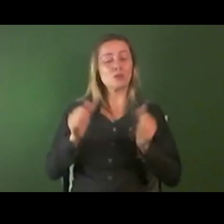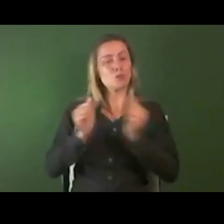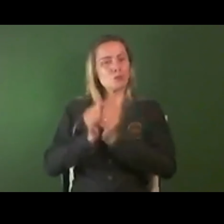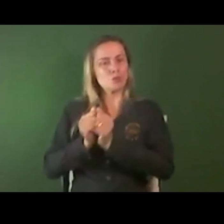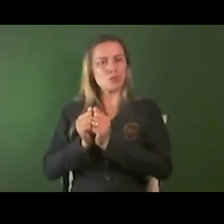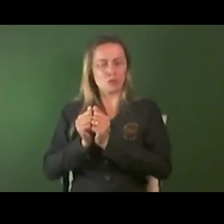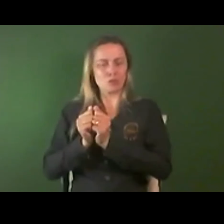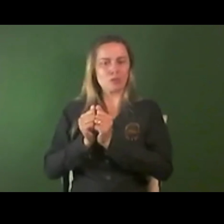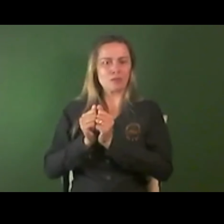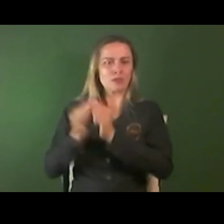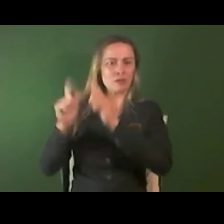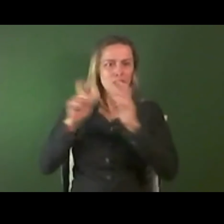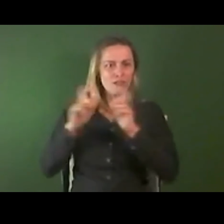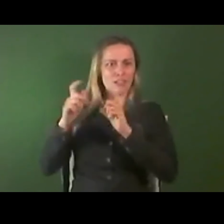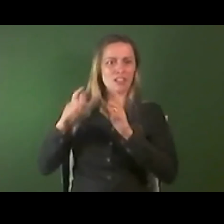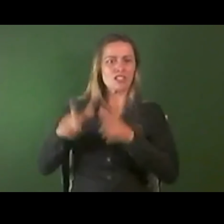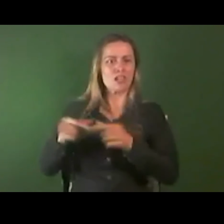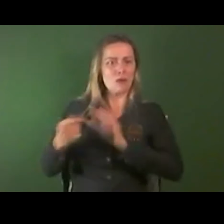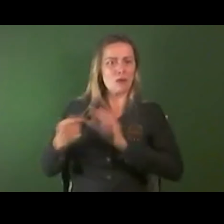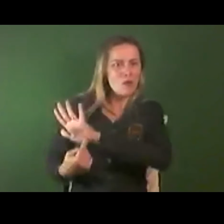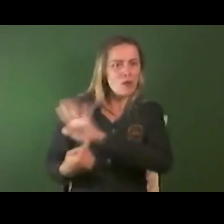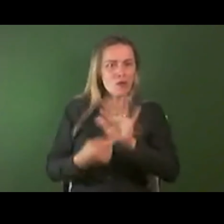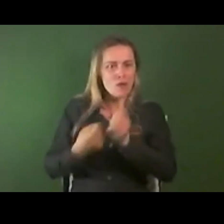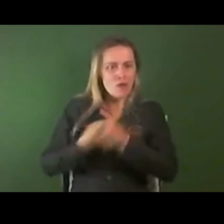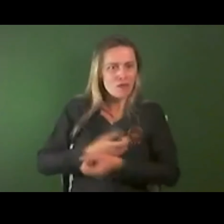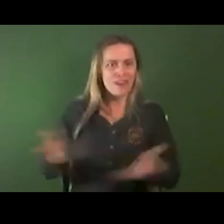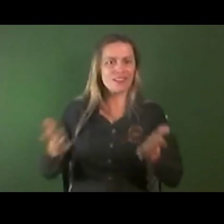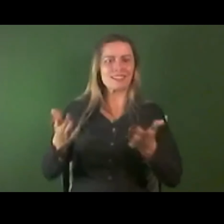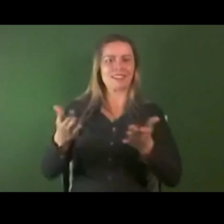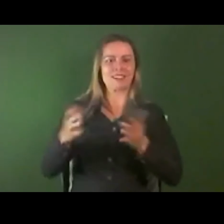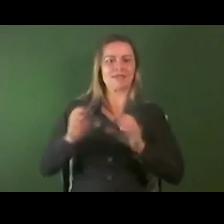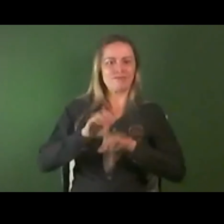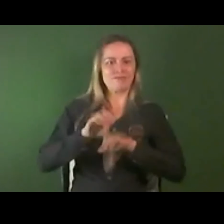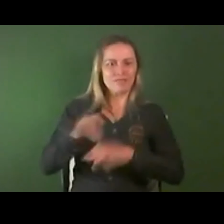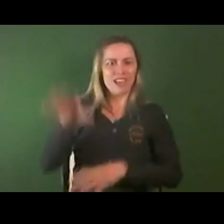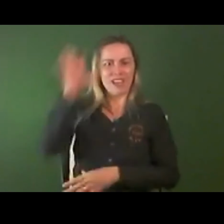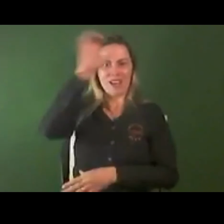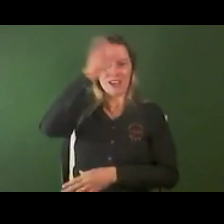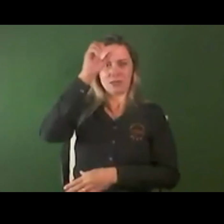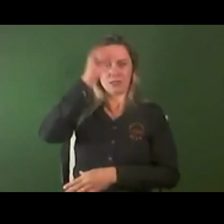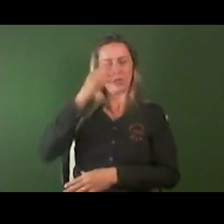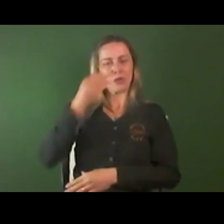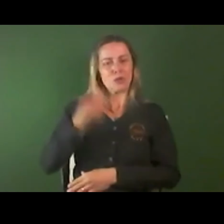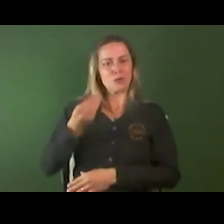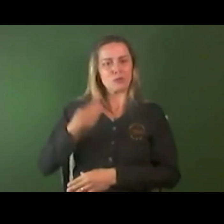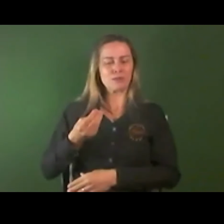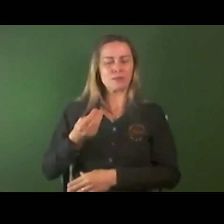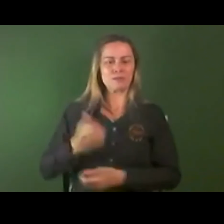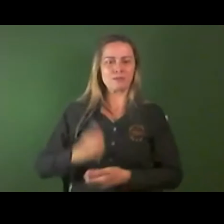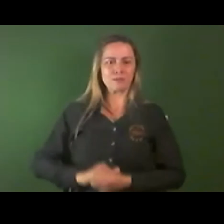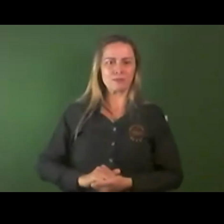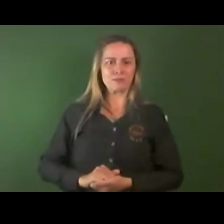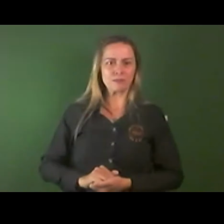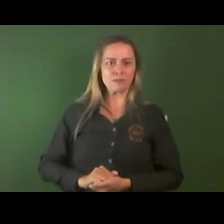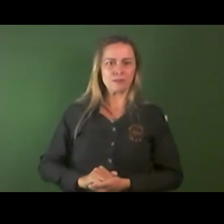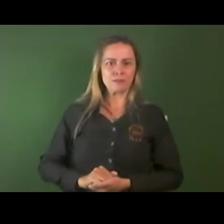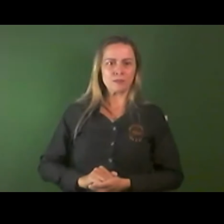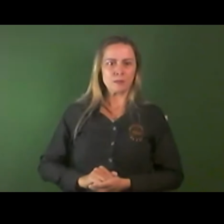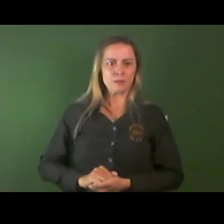japonesa tem para nos oferecer como lição, né, do que é